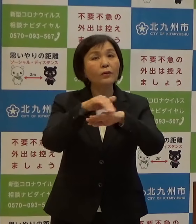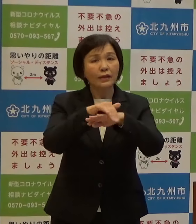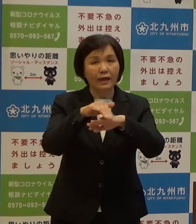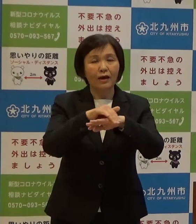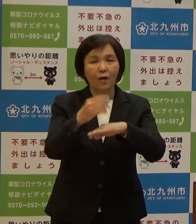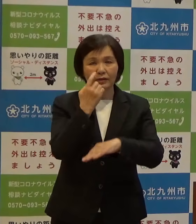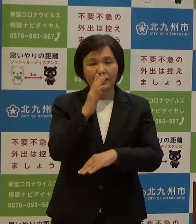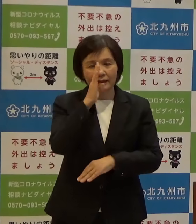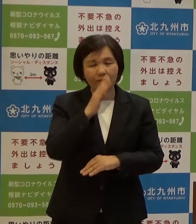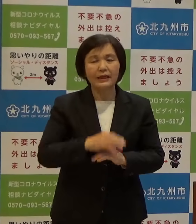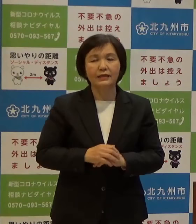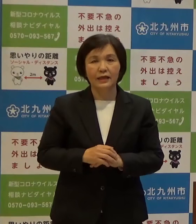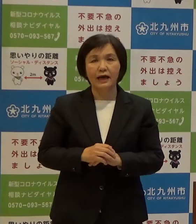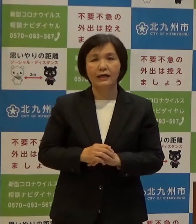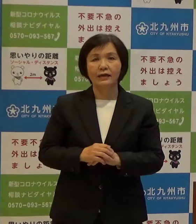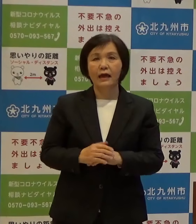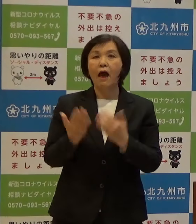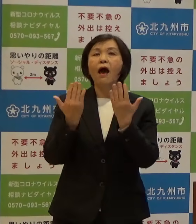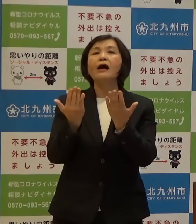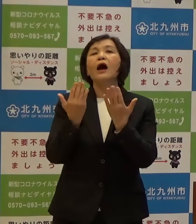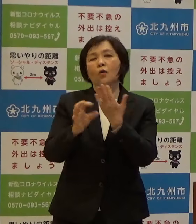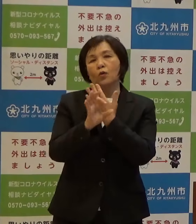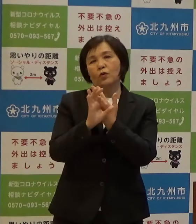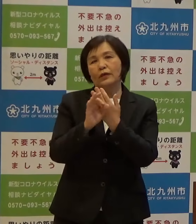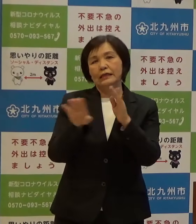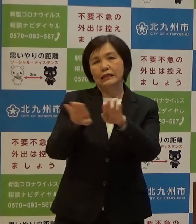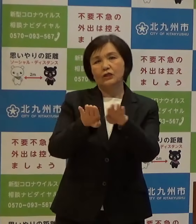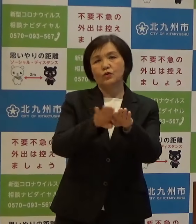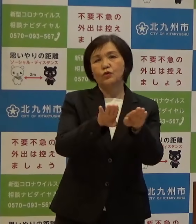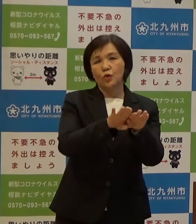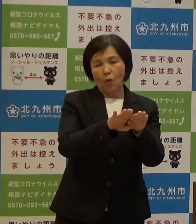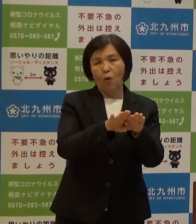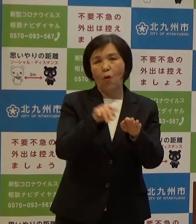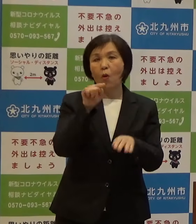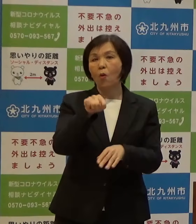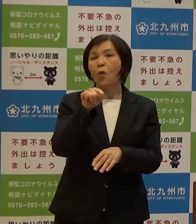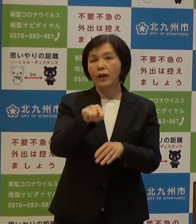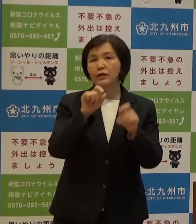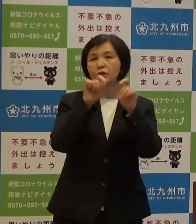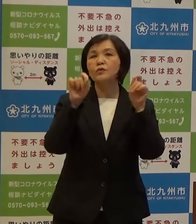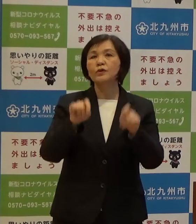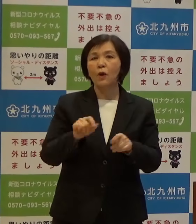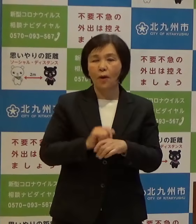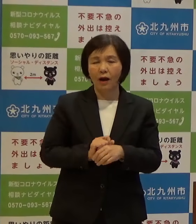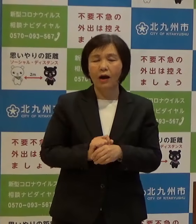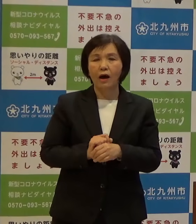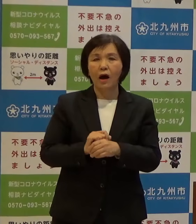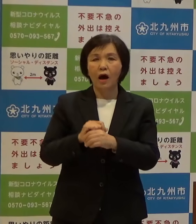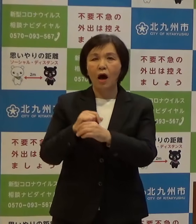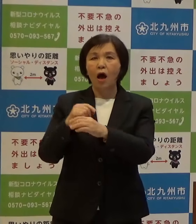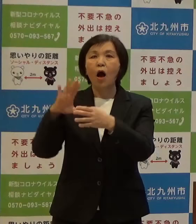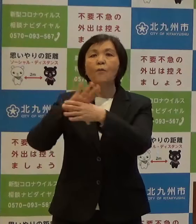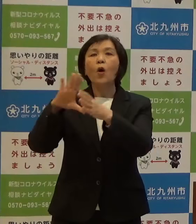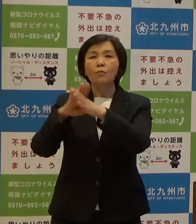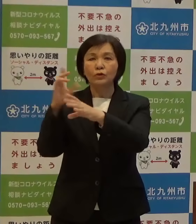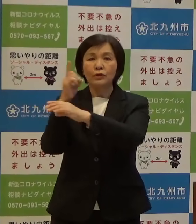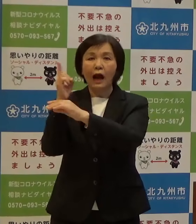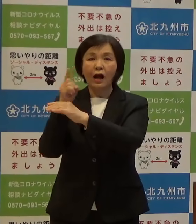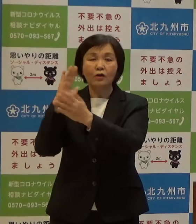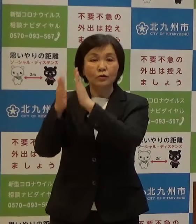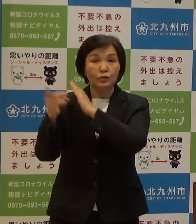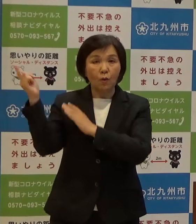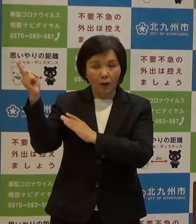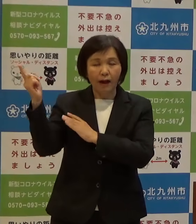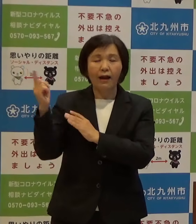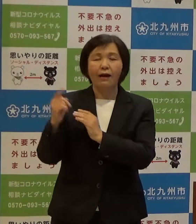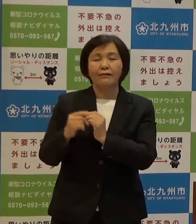くお 願いします。はい、学校の臨時休校につきましては、文部科学省からガイドラインが出て県知事が